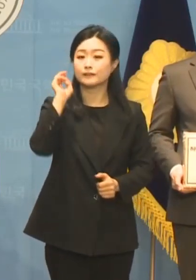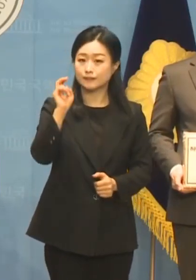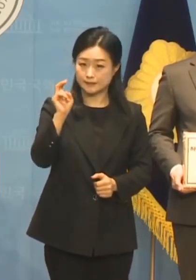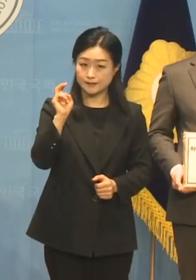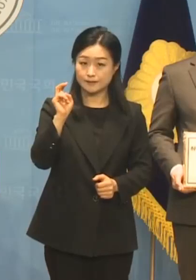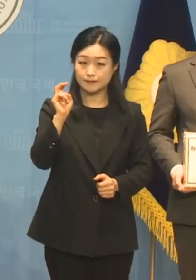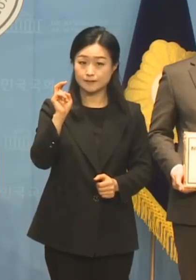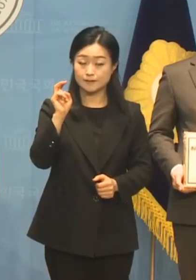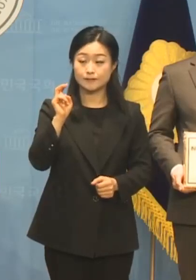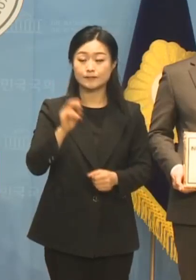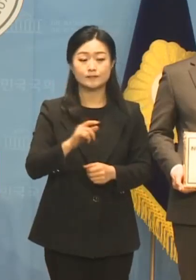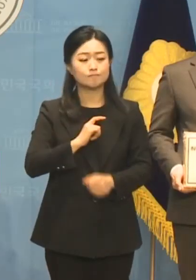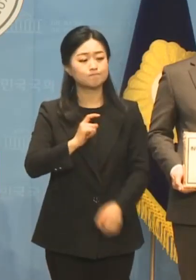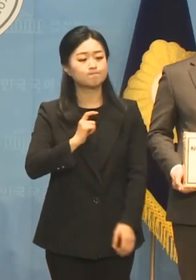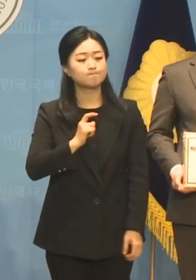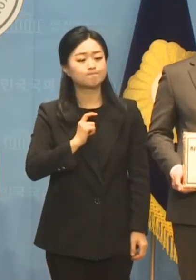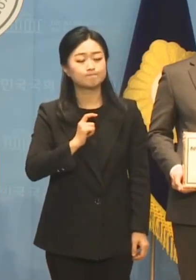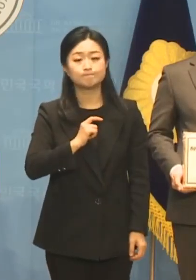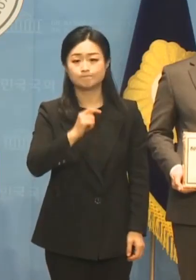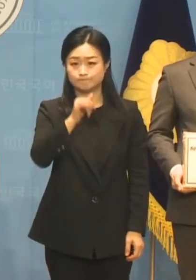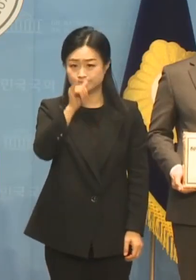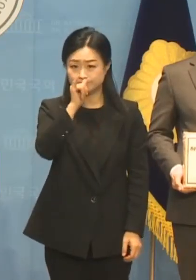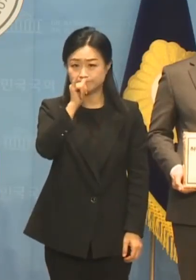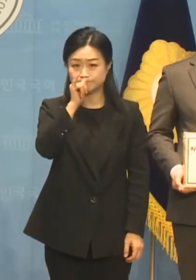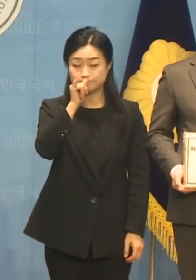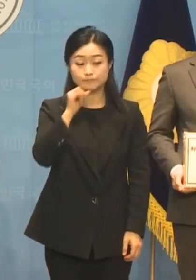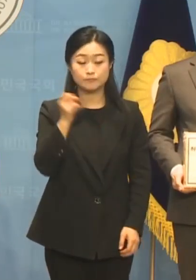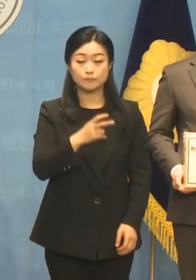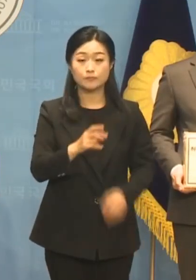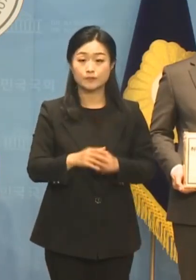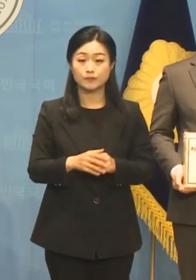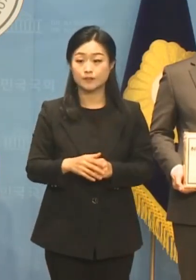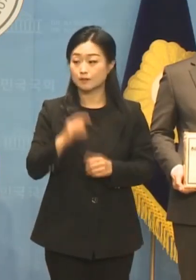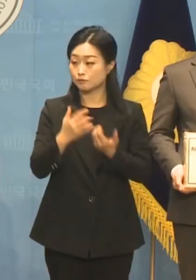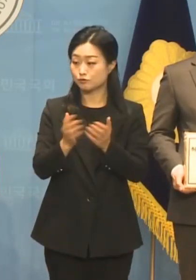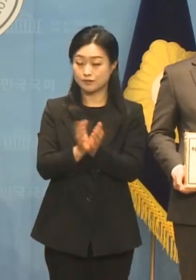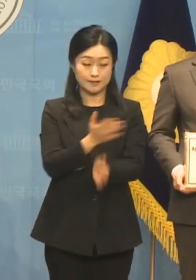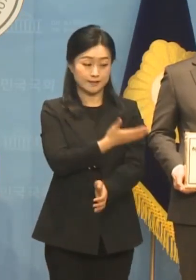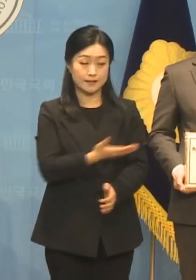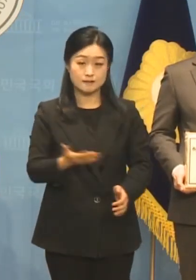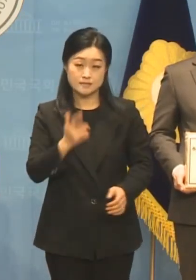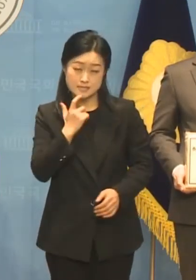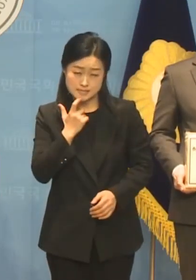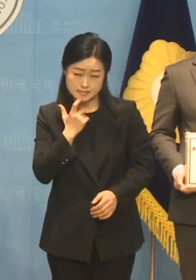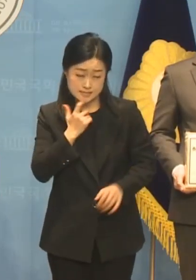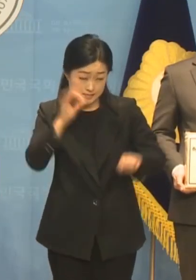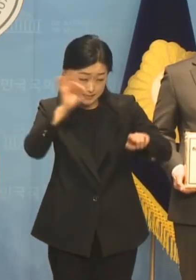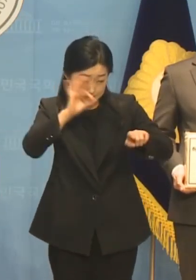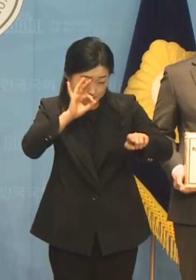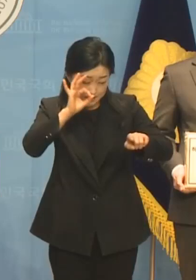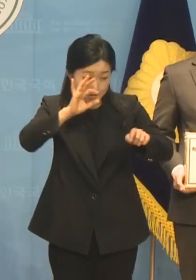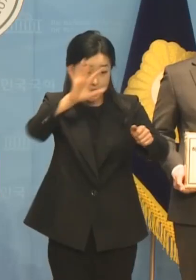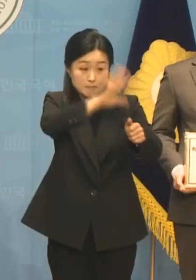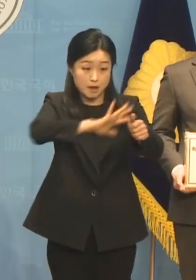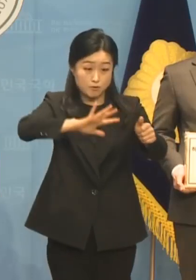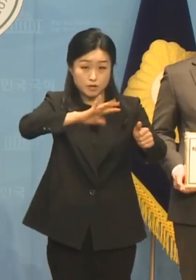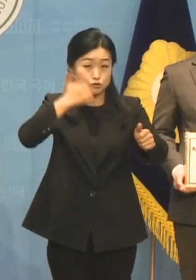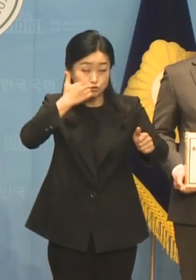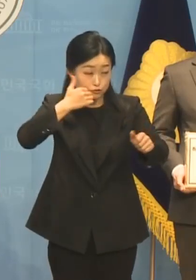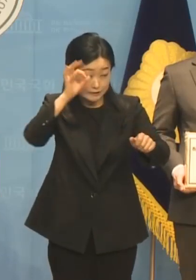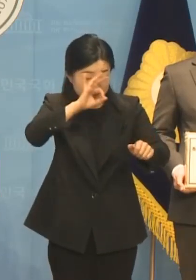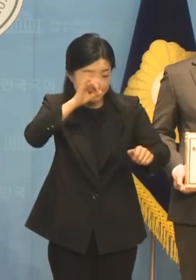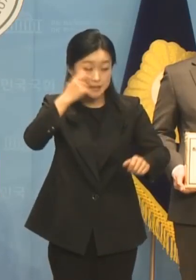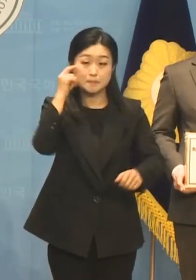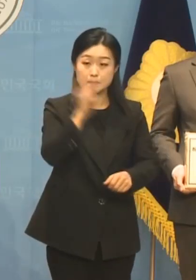크다는 강력한 증거입니다. 우리는 끝까지 추적하여 배후까지 색출해서